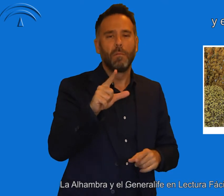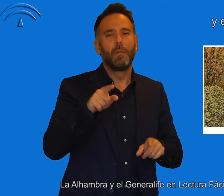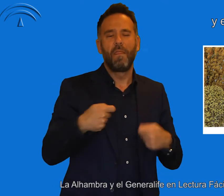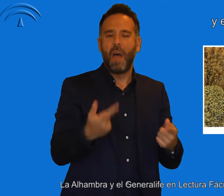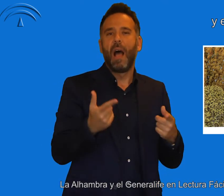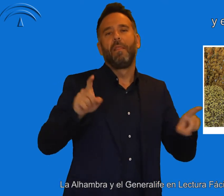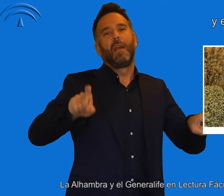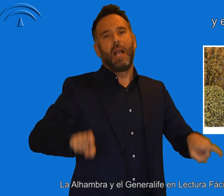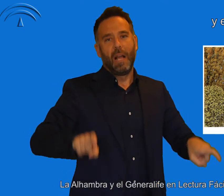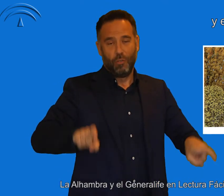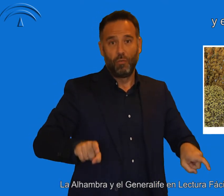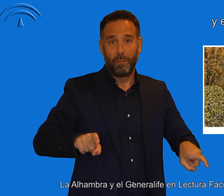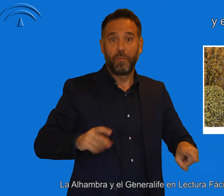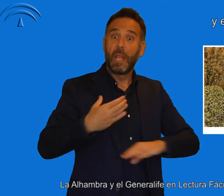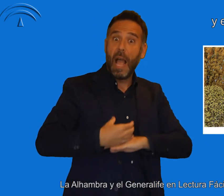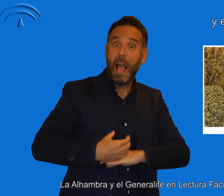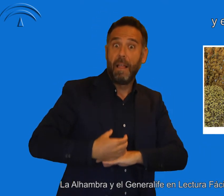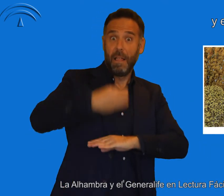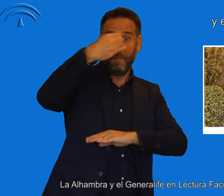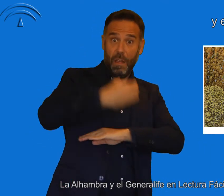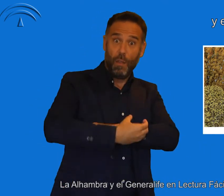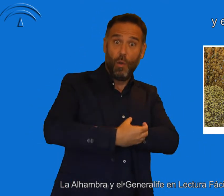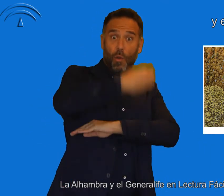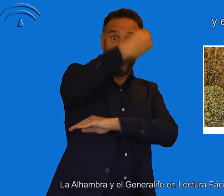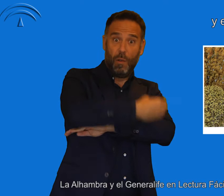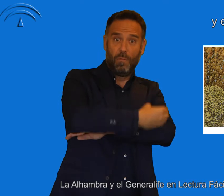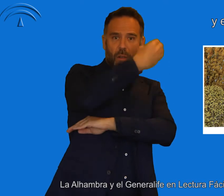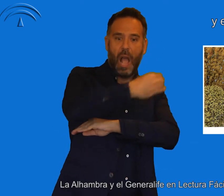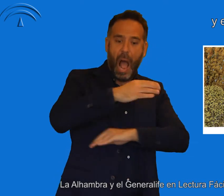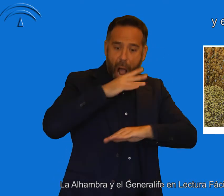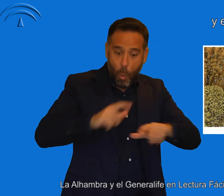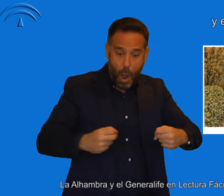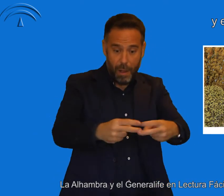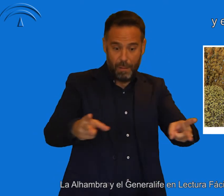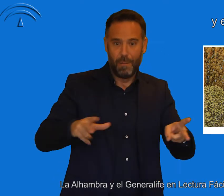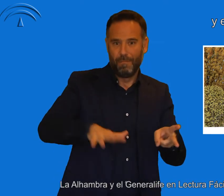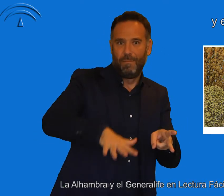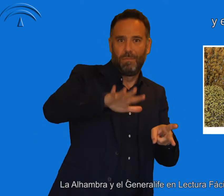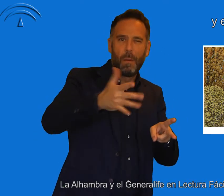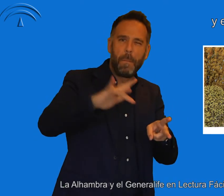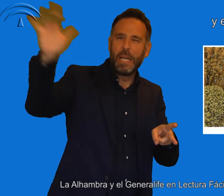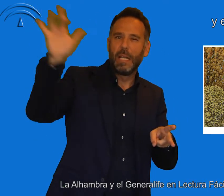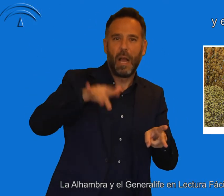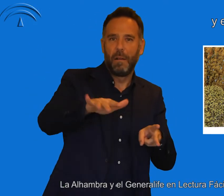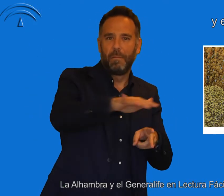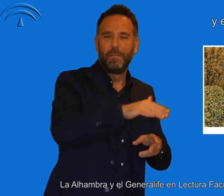descanso. Los edificios asoman entre los árboles. El agua brilla en los estanques.